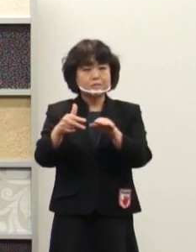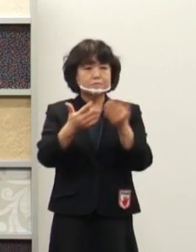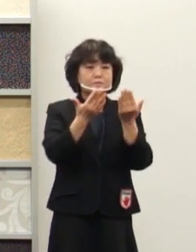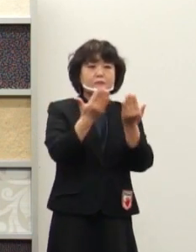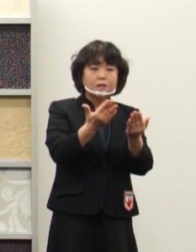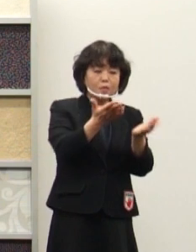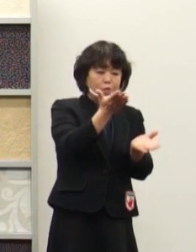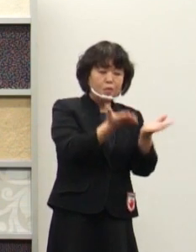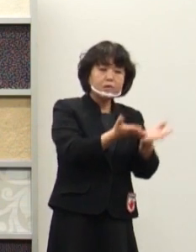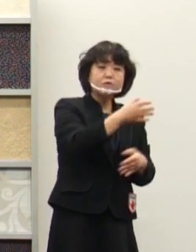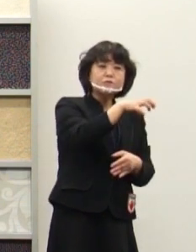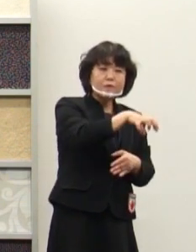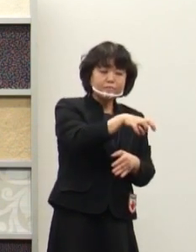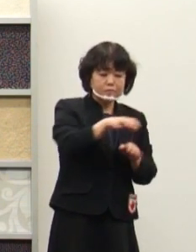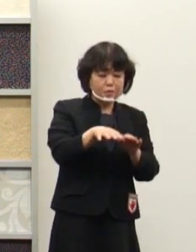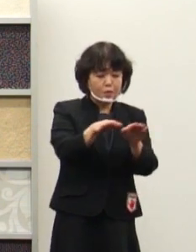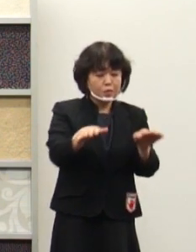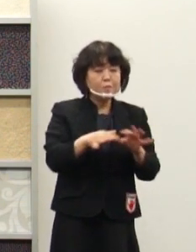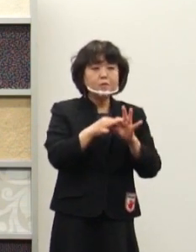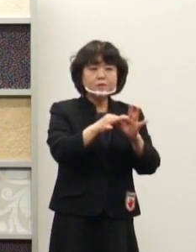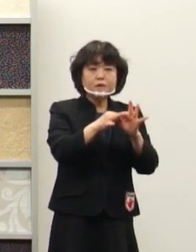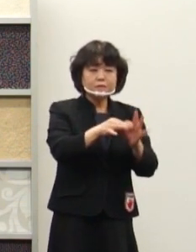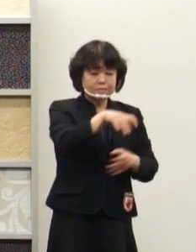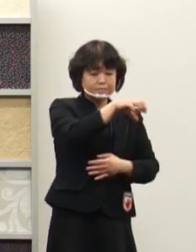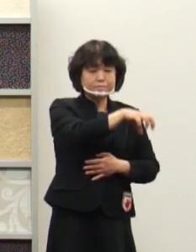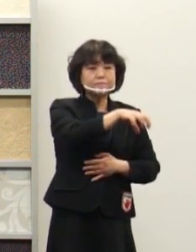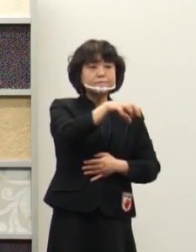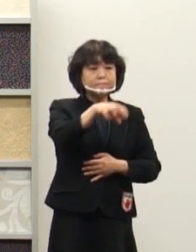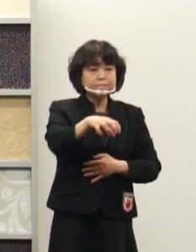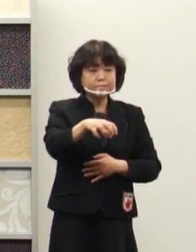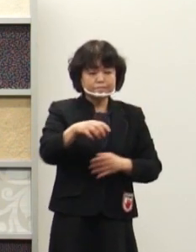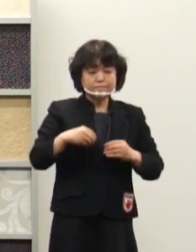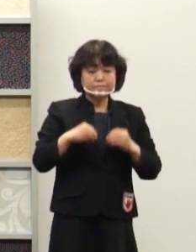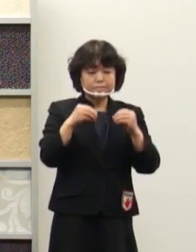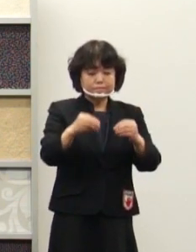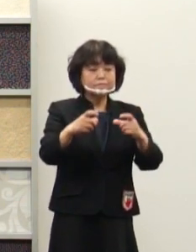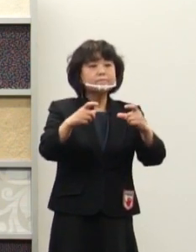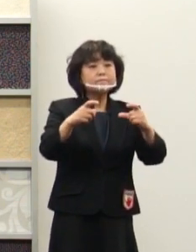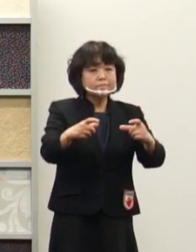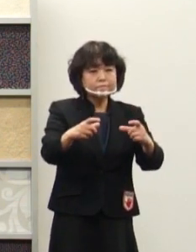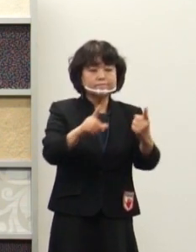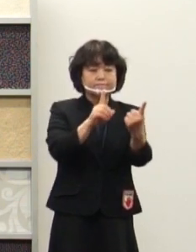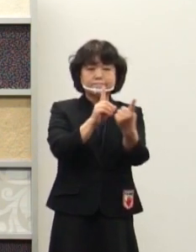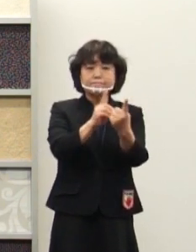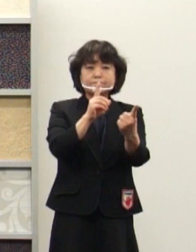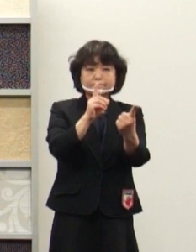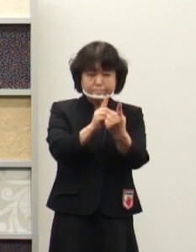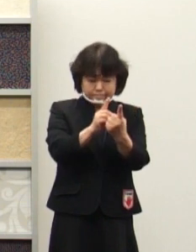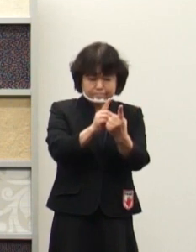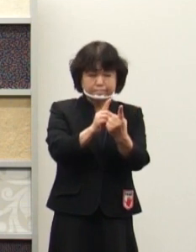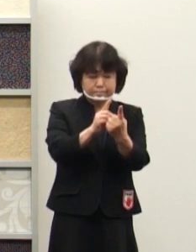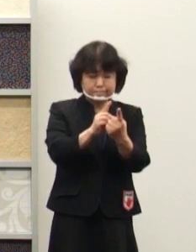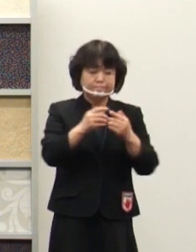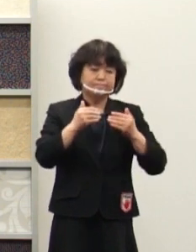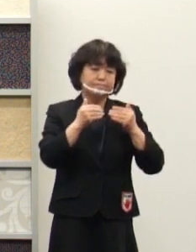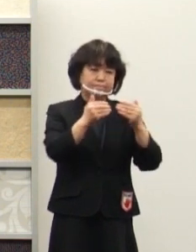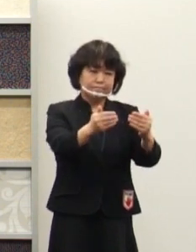保育所など、子どもに関連する施設での、クラスター対策を、重視し、取り組んでいるところであります